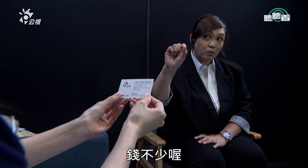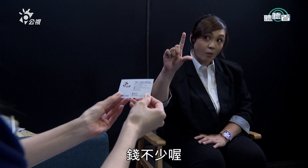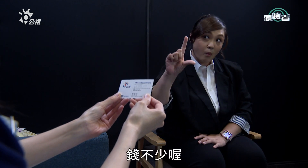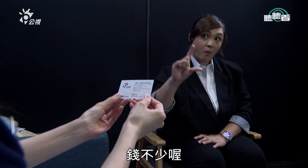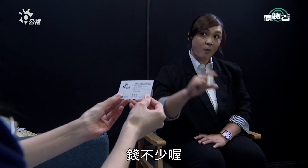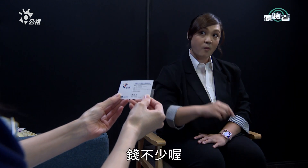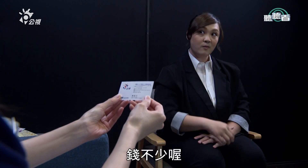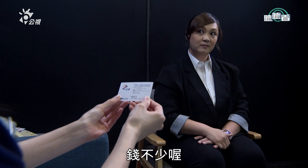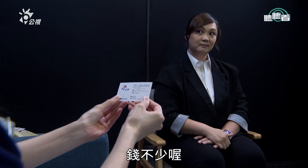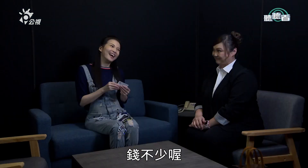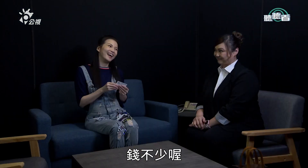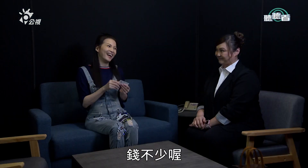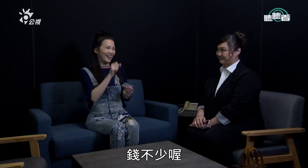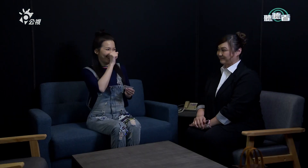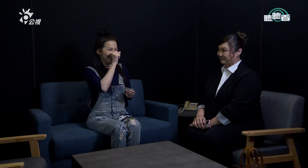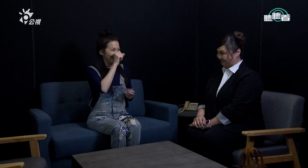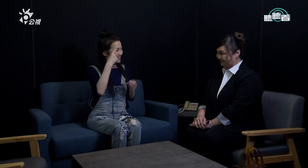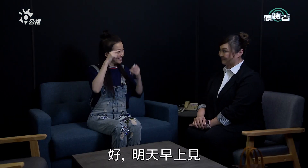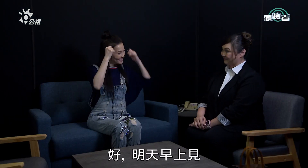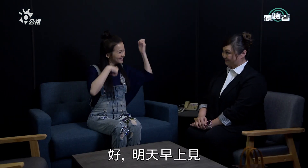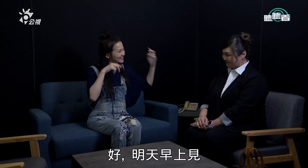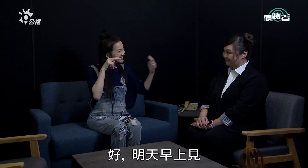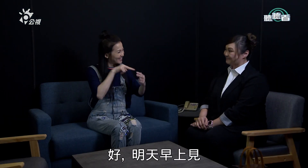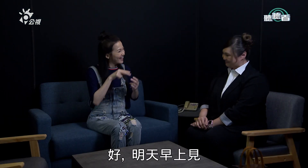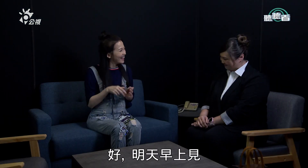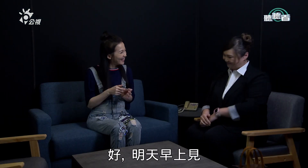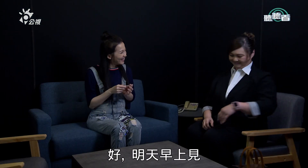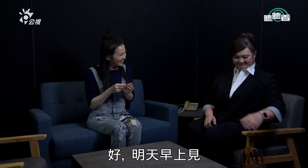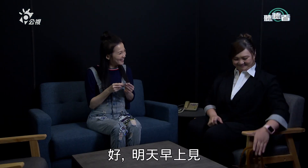钱不少哦。 哎，好，明天早上见。